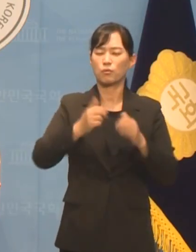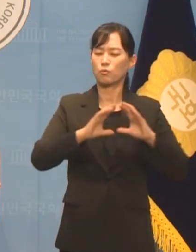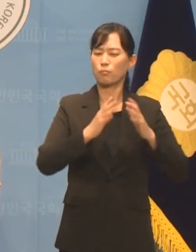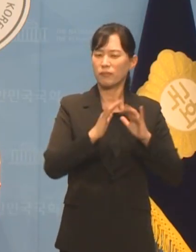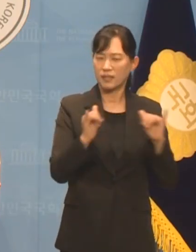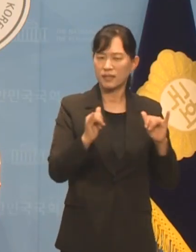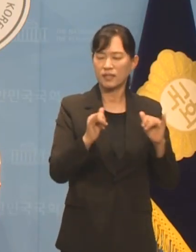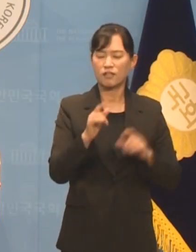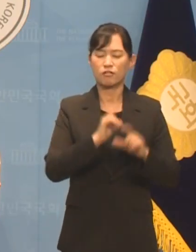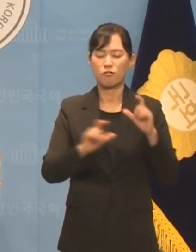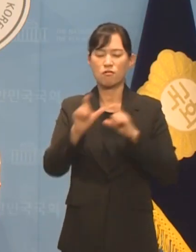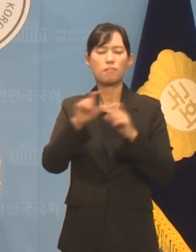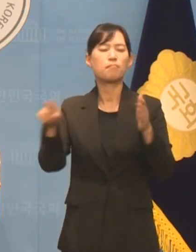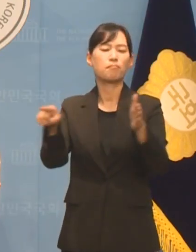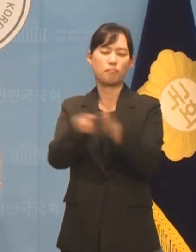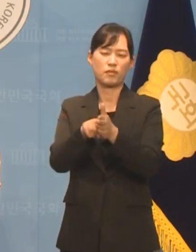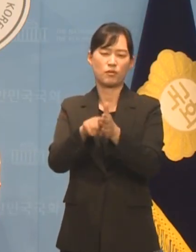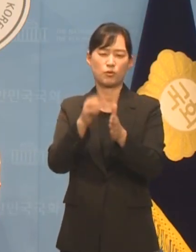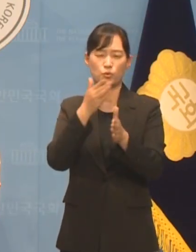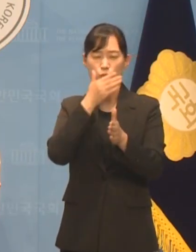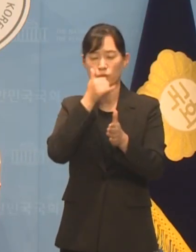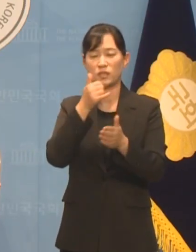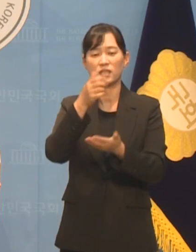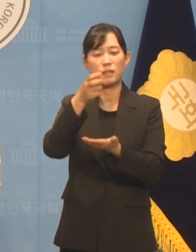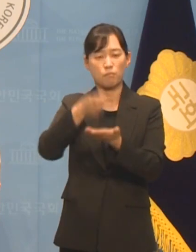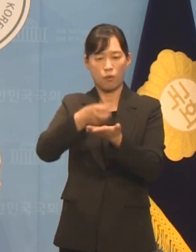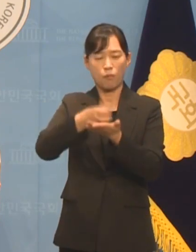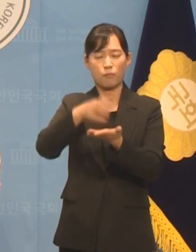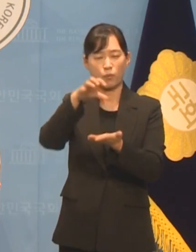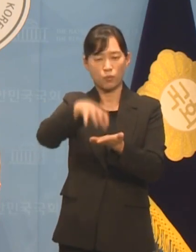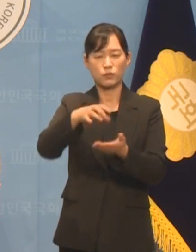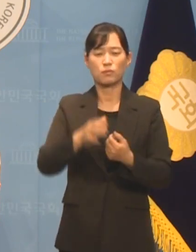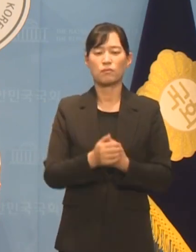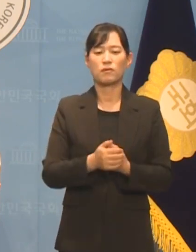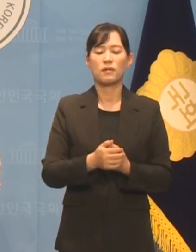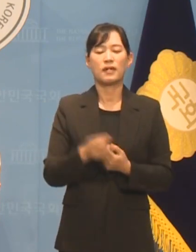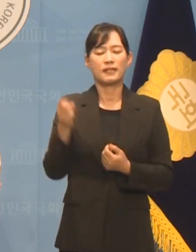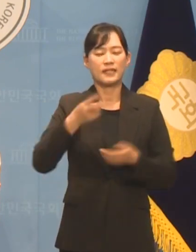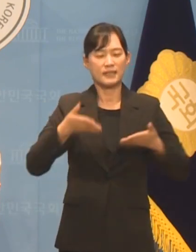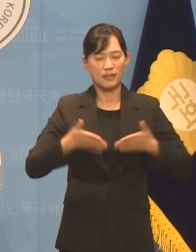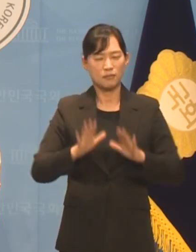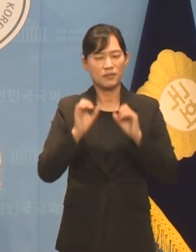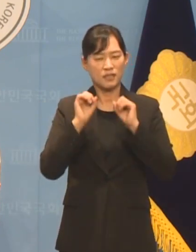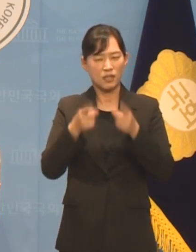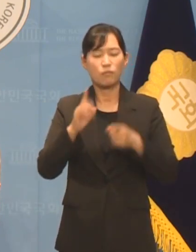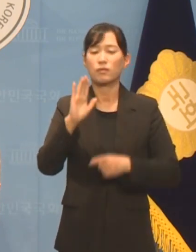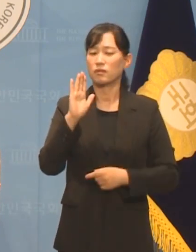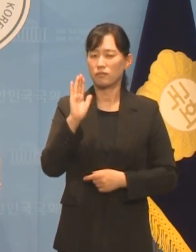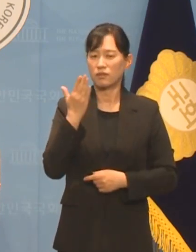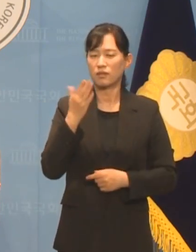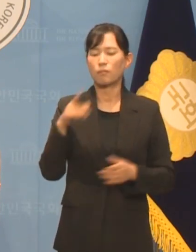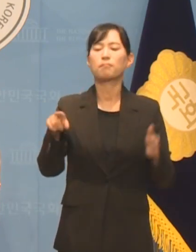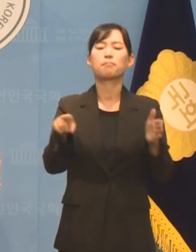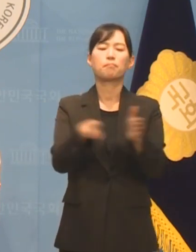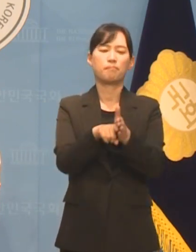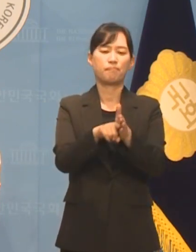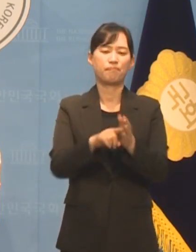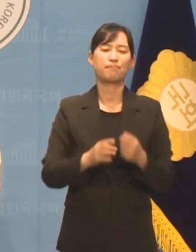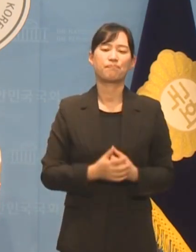국민으로부터 더욱더 신뢰받는 헌법기관으로 거듭나는 계기가 될 것으로